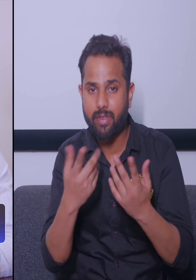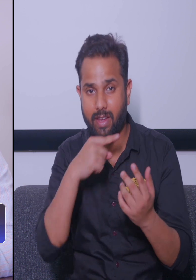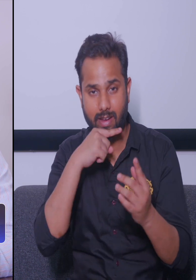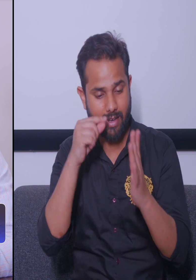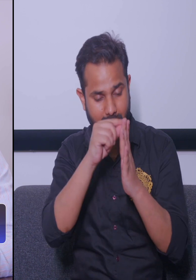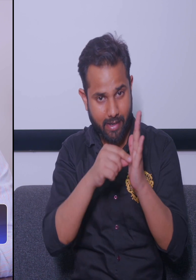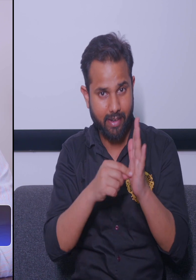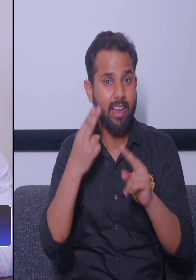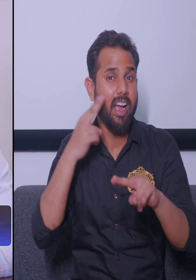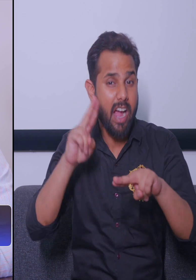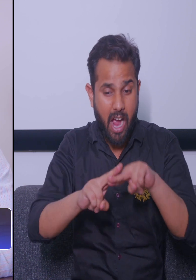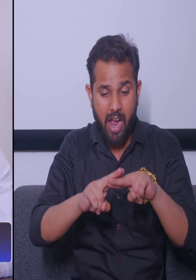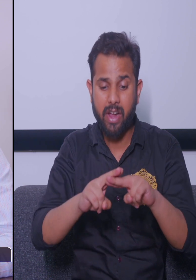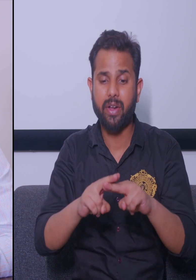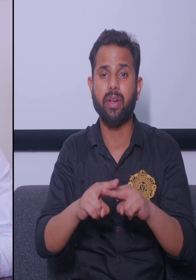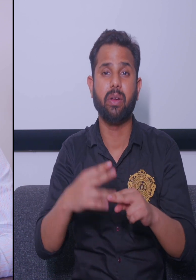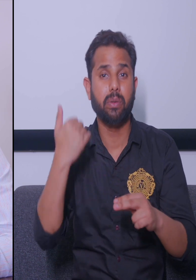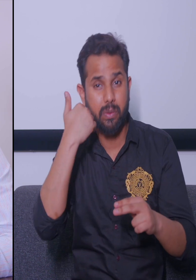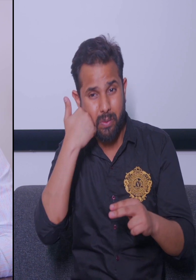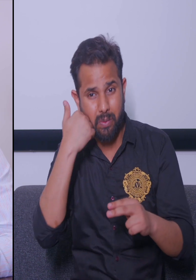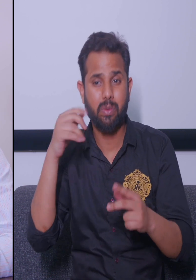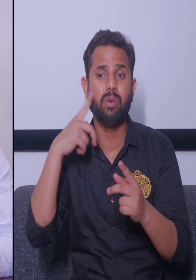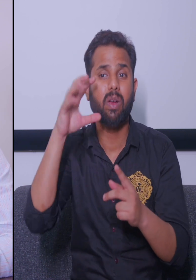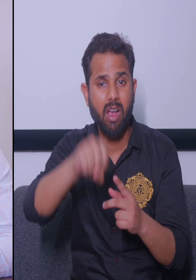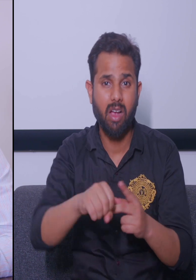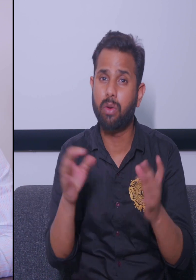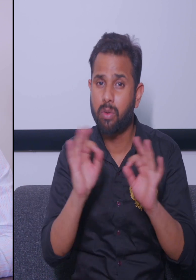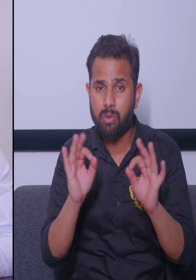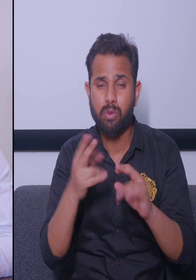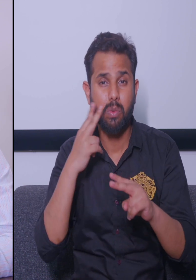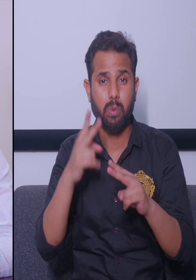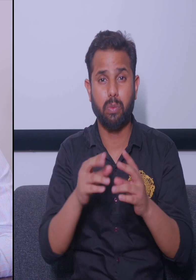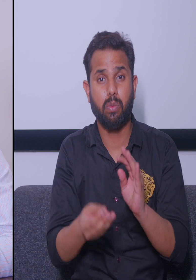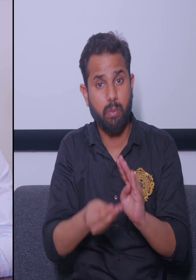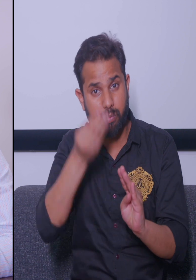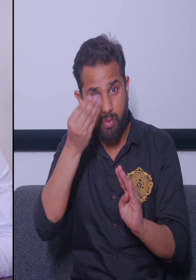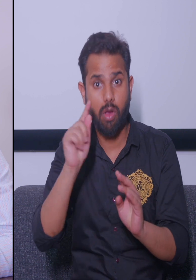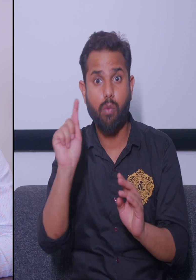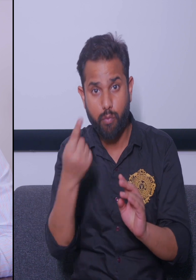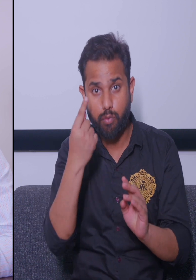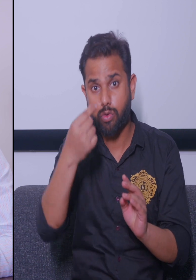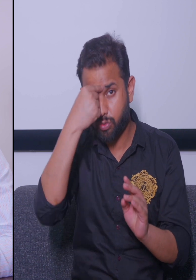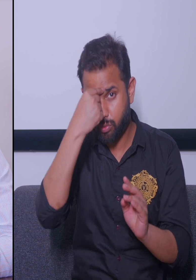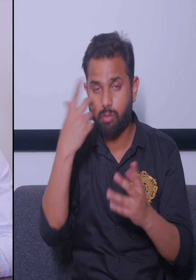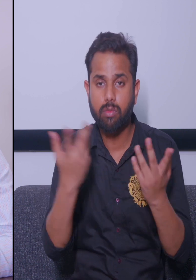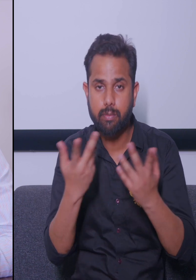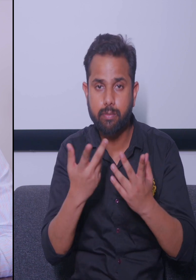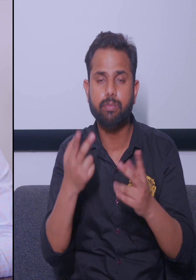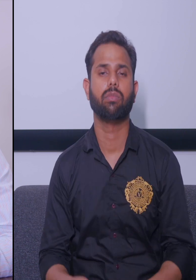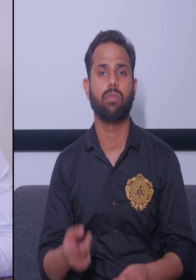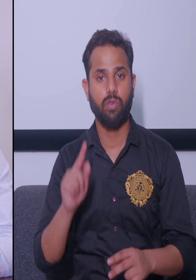है। अनट्रीटेड पेप्टिक अल्सर्स कुछ मेजर कॉम्प्लिकेशंस कर सकते हैं, जिसमें सबसे पहला कॉम्प्लिकेशन